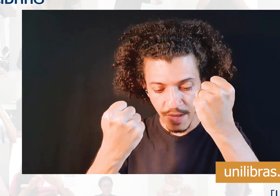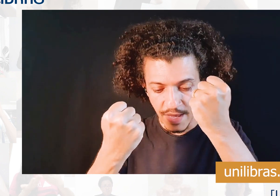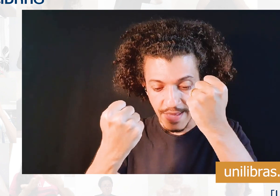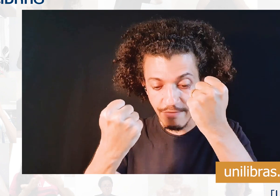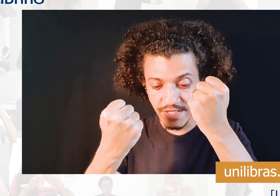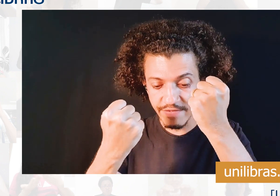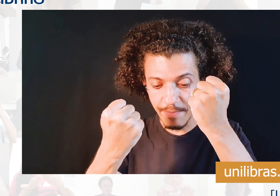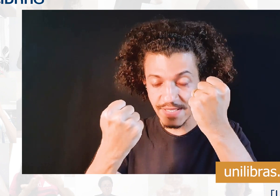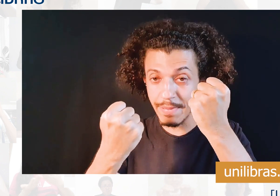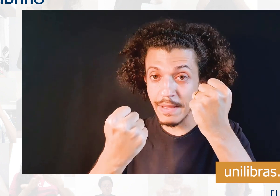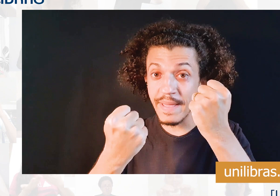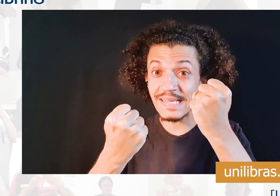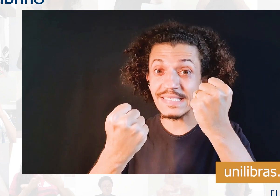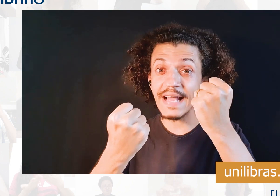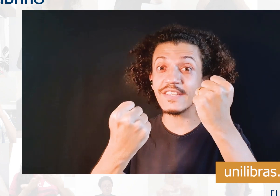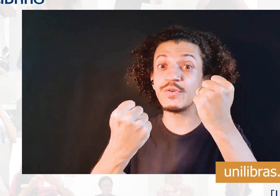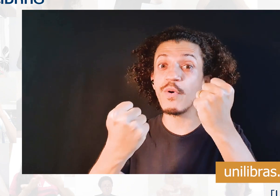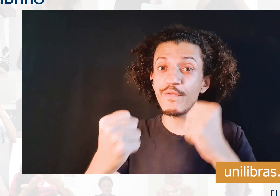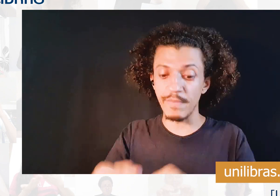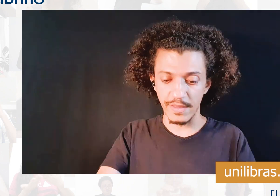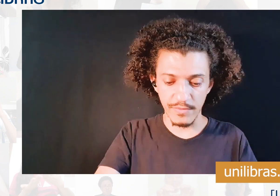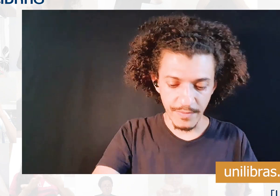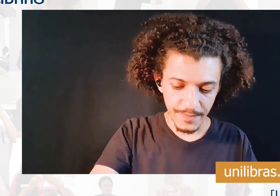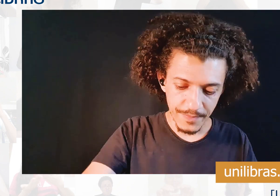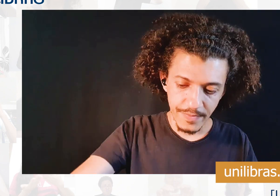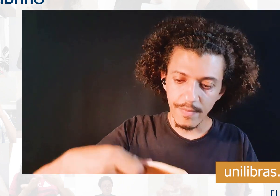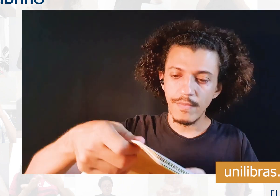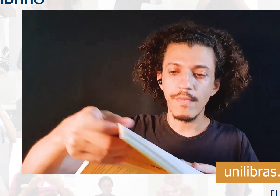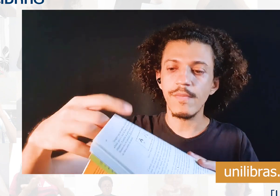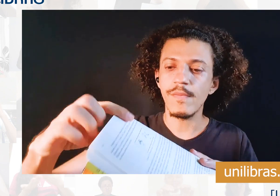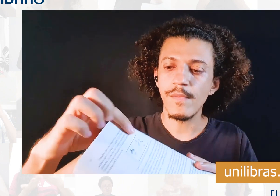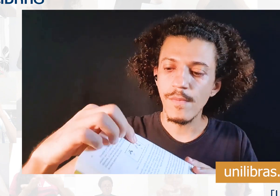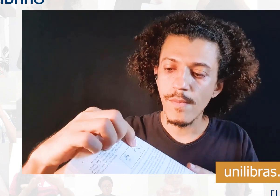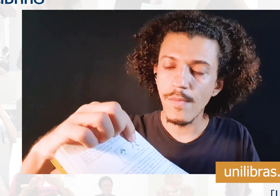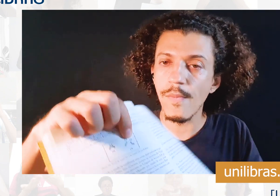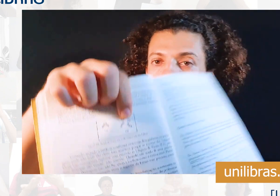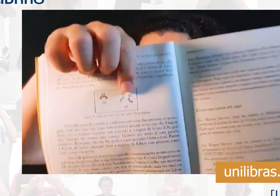lá. E aí você vai perceber também as setas de movimento.